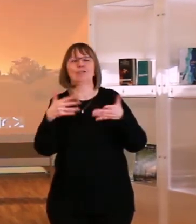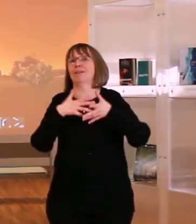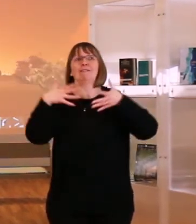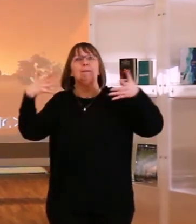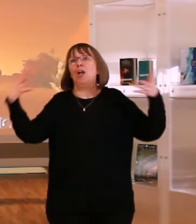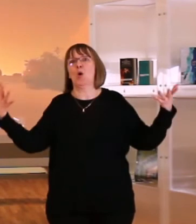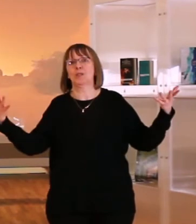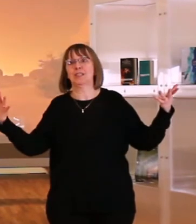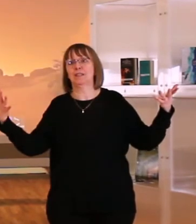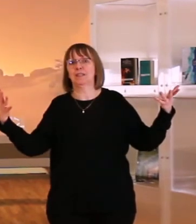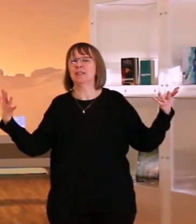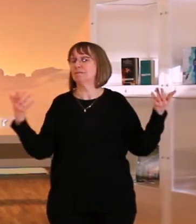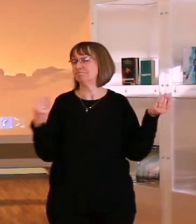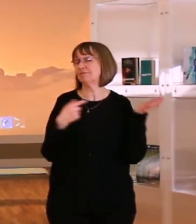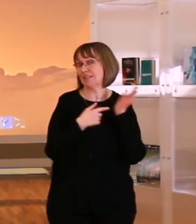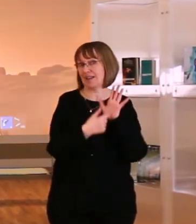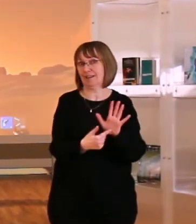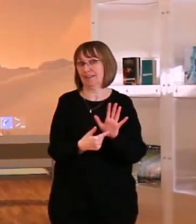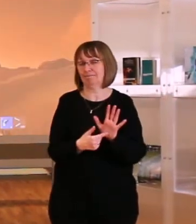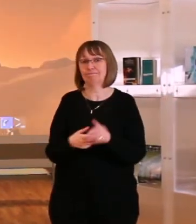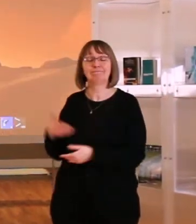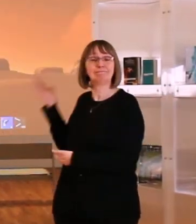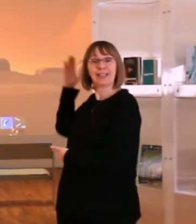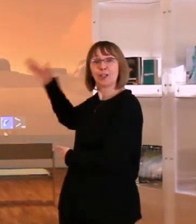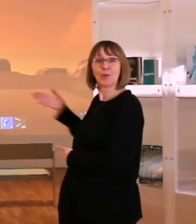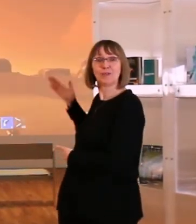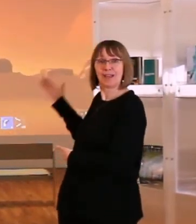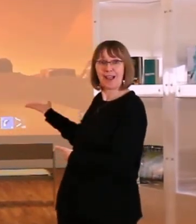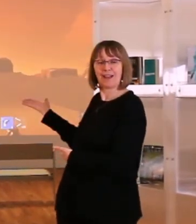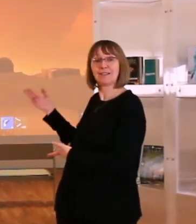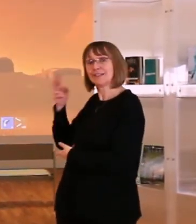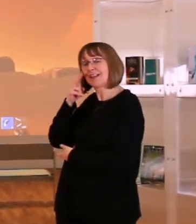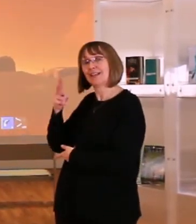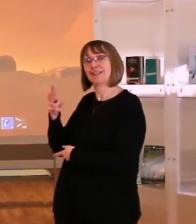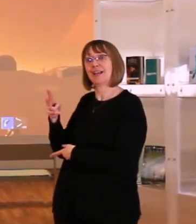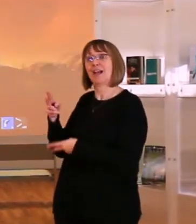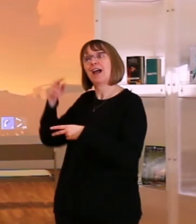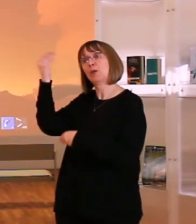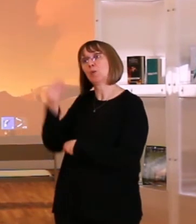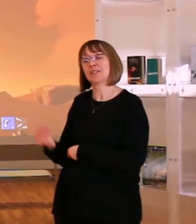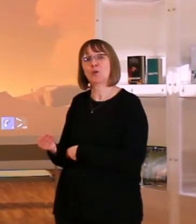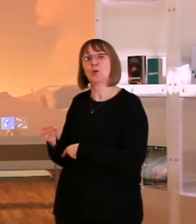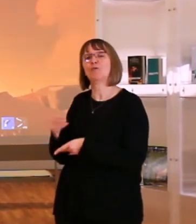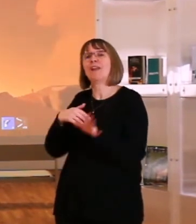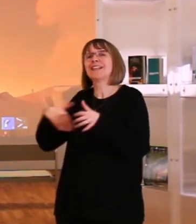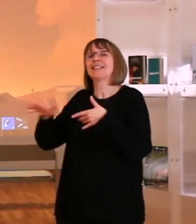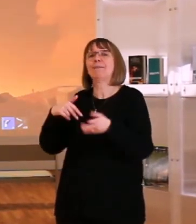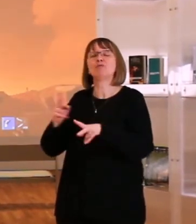Ausstellung geben. Im Hintergrund beispielsweise sehen Sie noch ein Kunstwerk zu